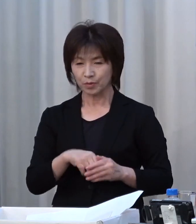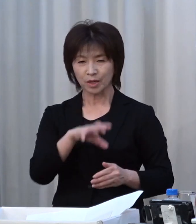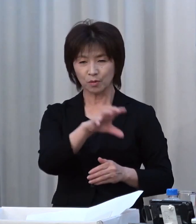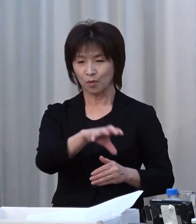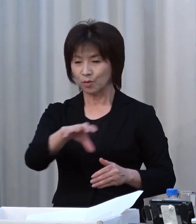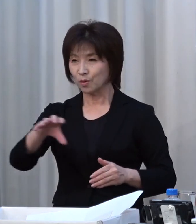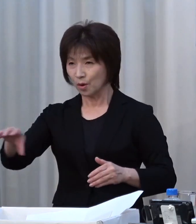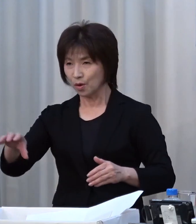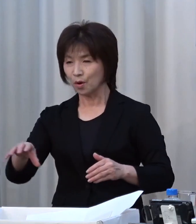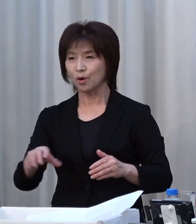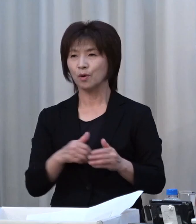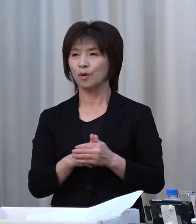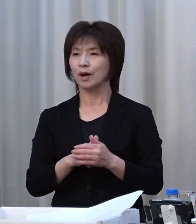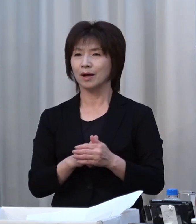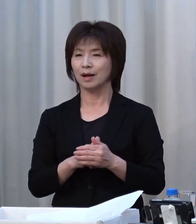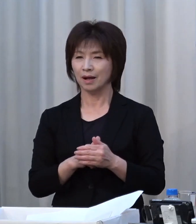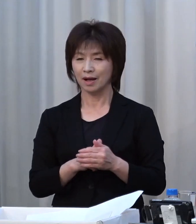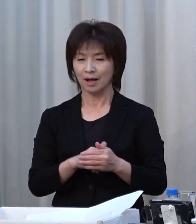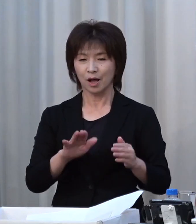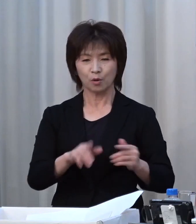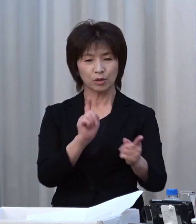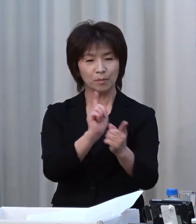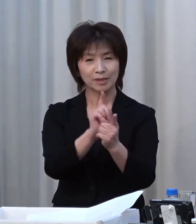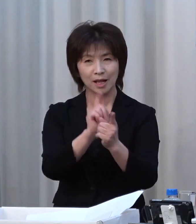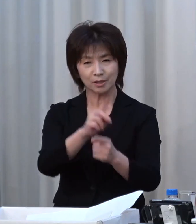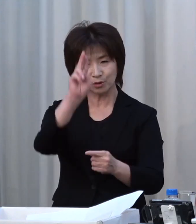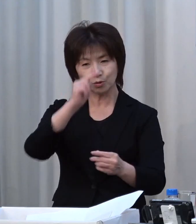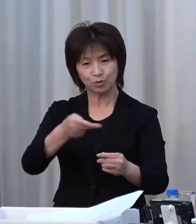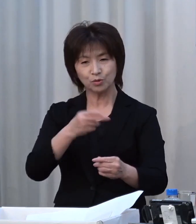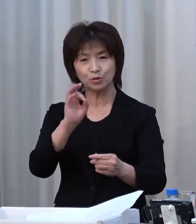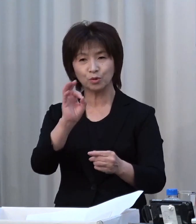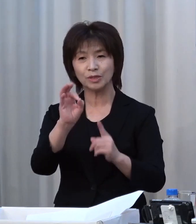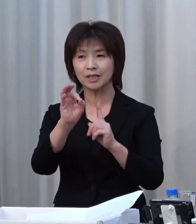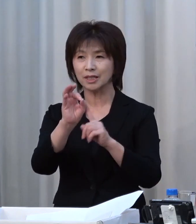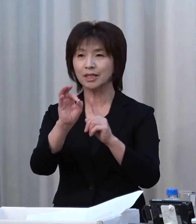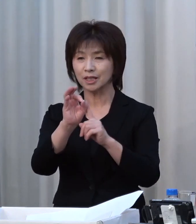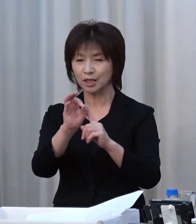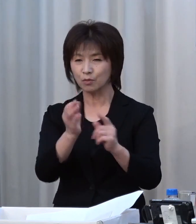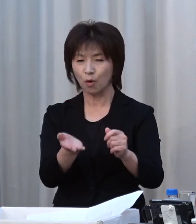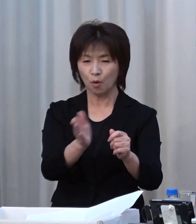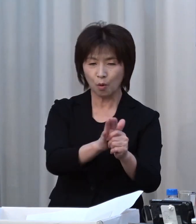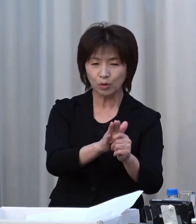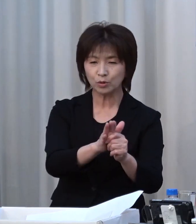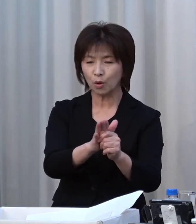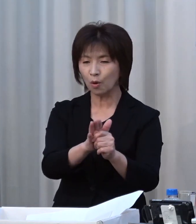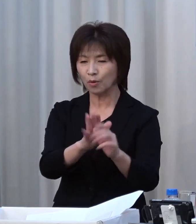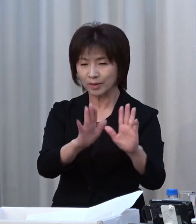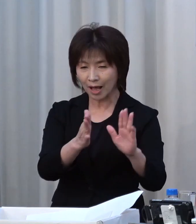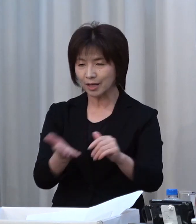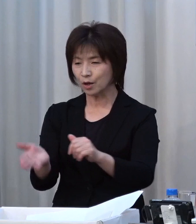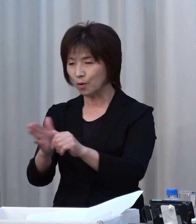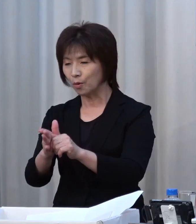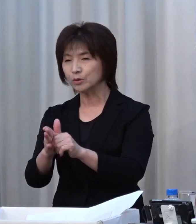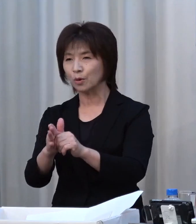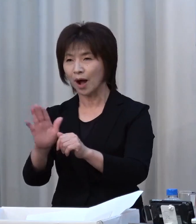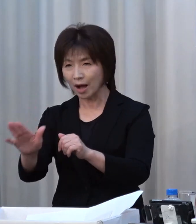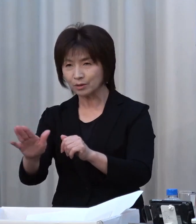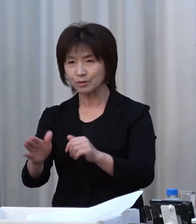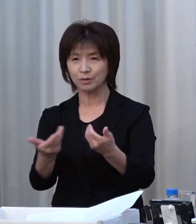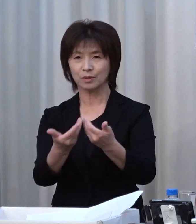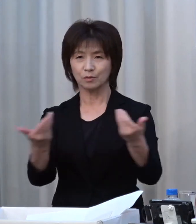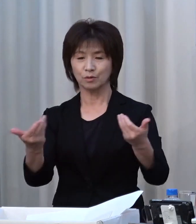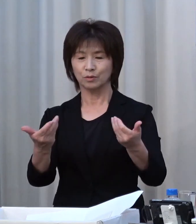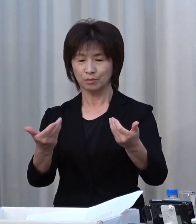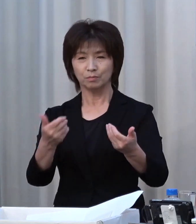体間でこう子どもに対する給食費を補助するところとちょっと補助は難しいという自治体が分かれ